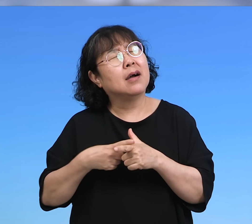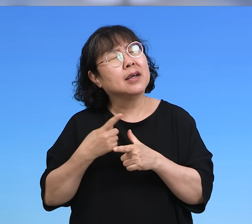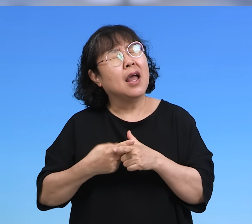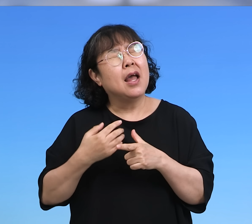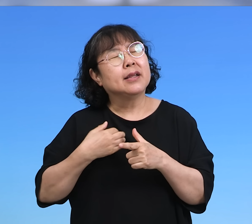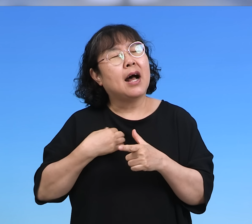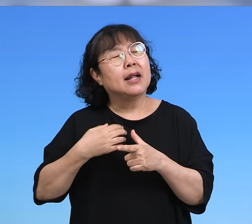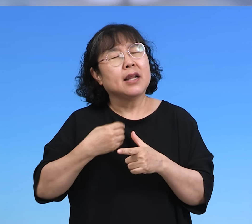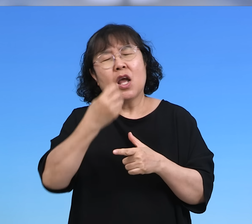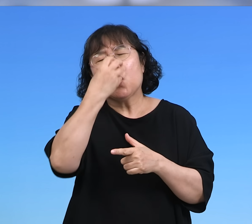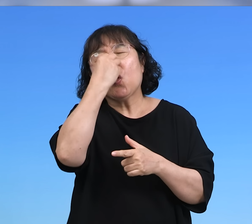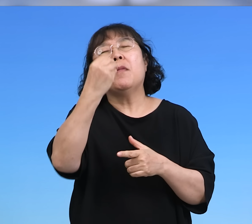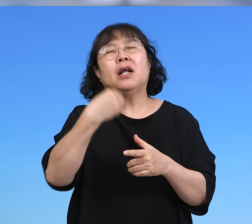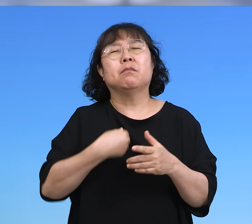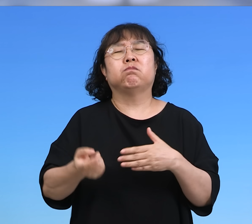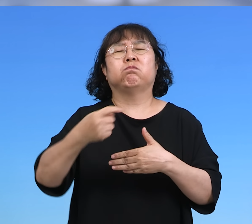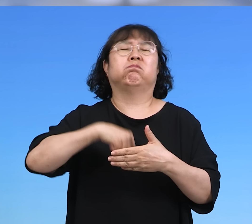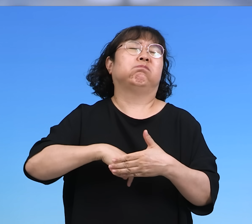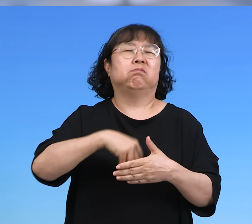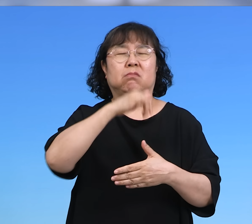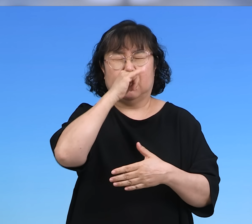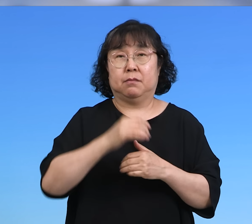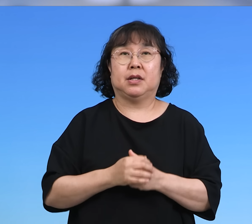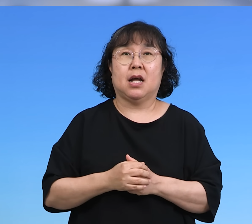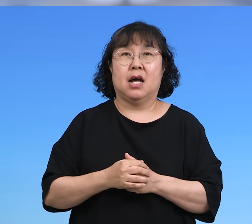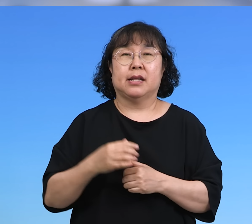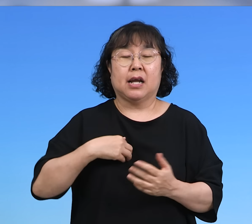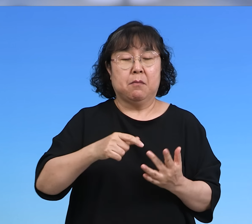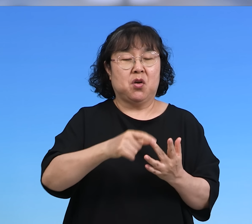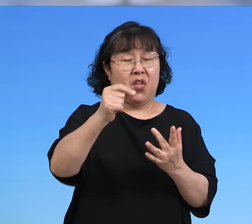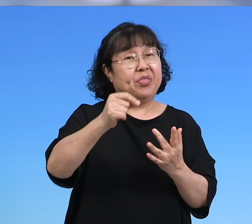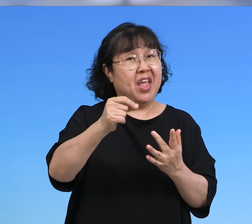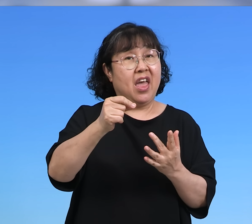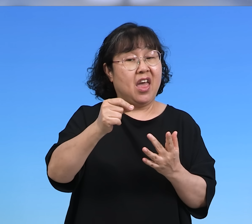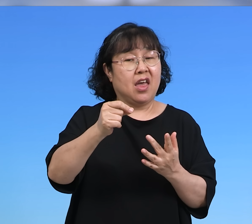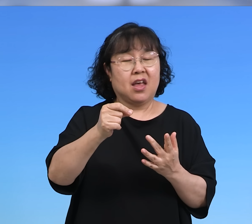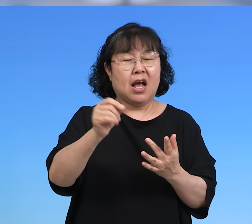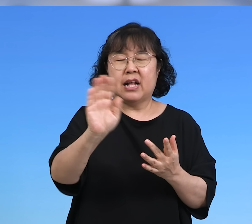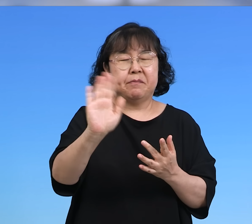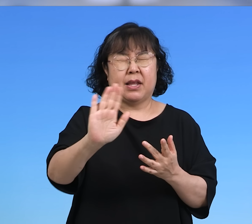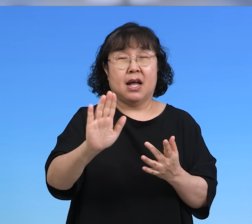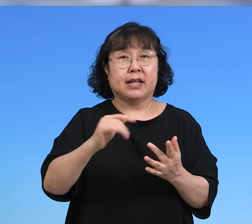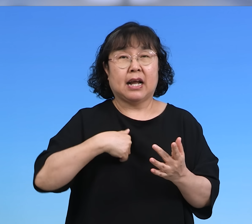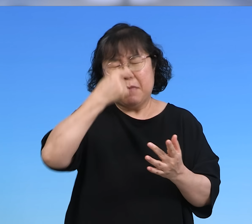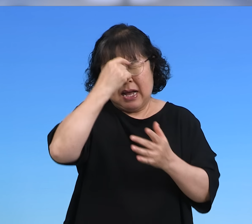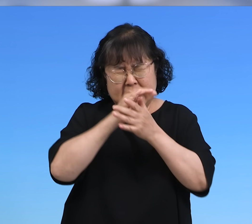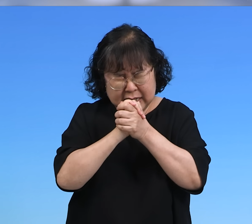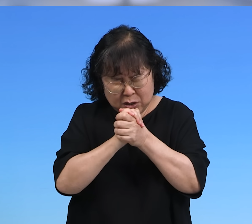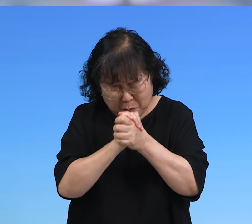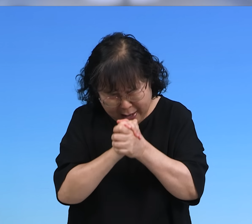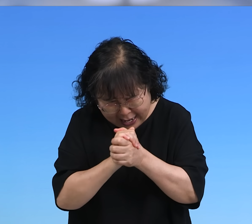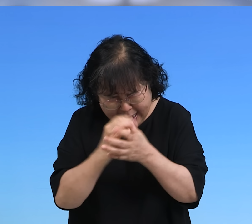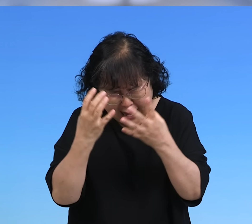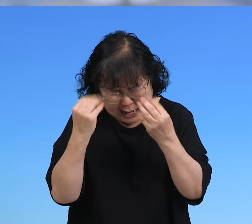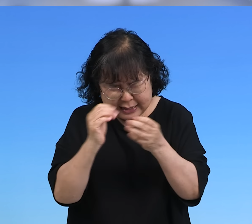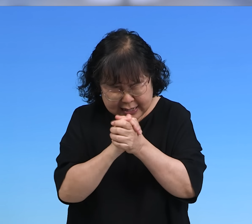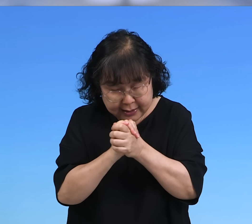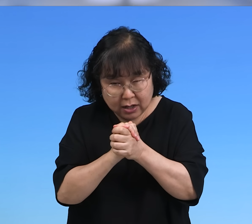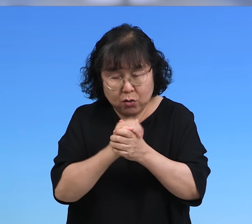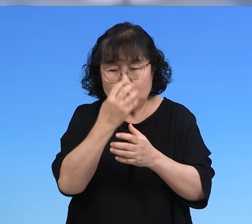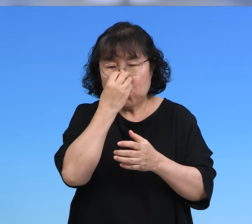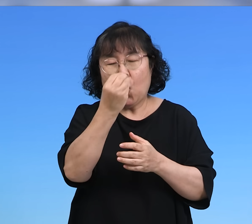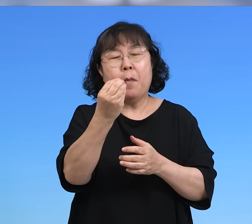거예요. 이거는 선택이 아니에요. 제가 초대 안 한다고 안 오고요, 내가 기도 많이 한다고 교만이 없을 거 없습니다.